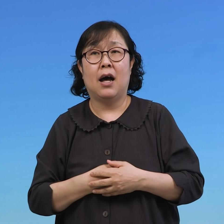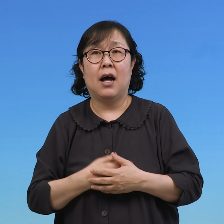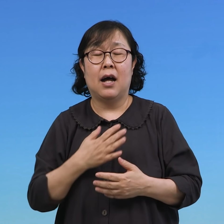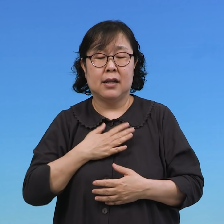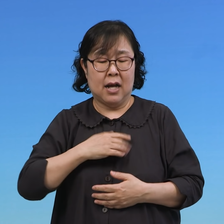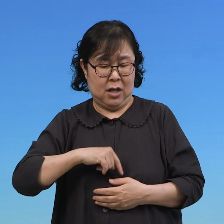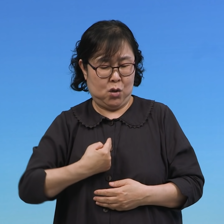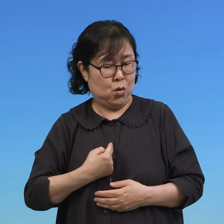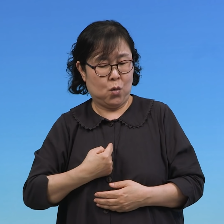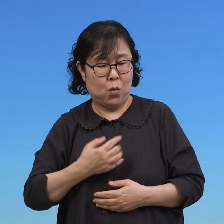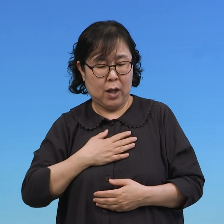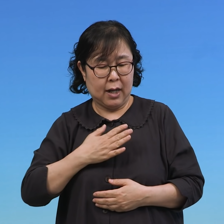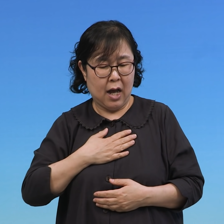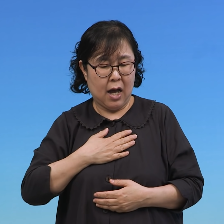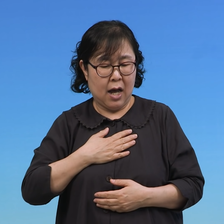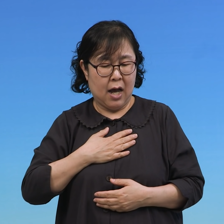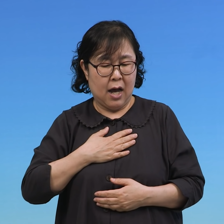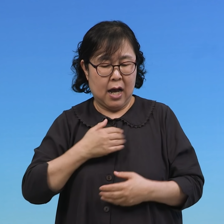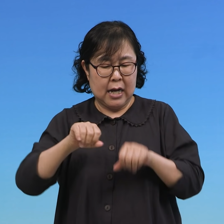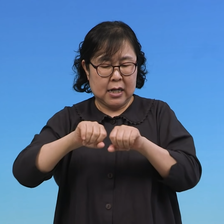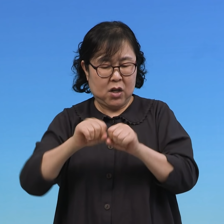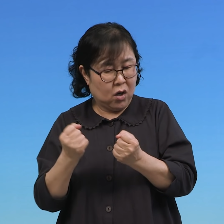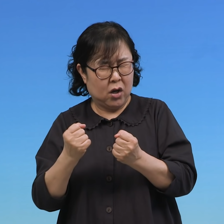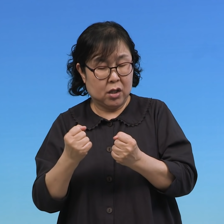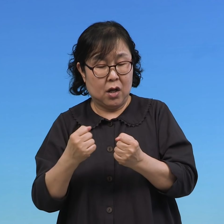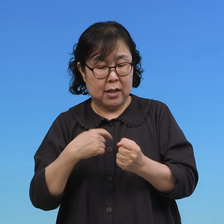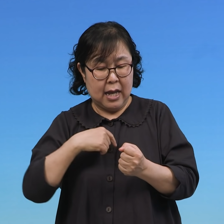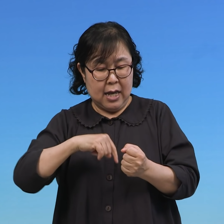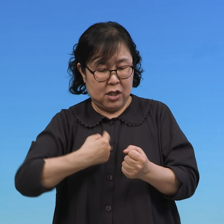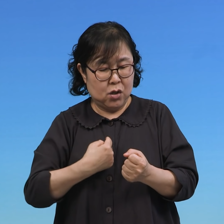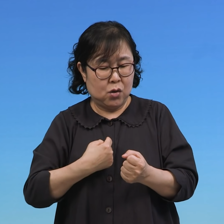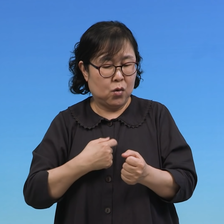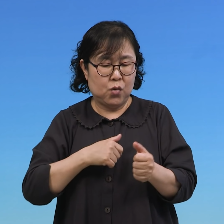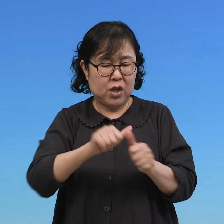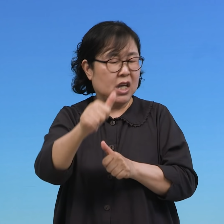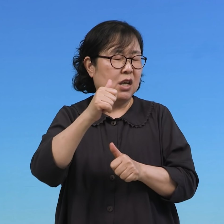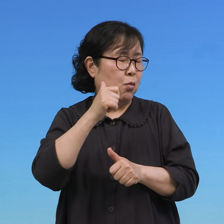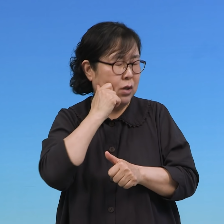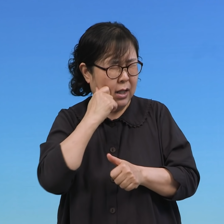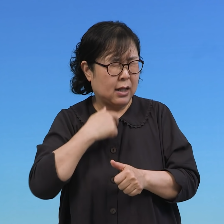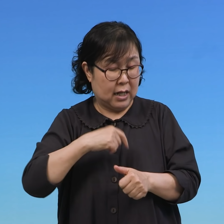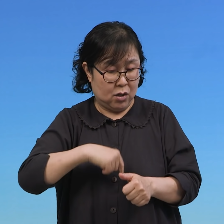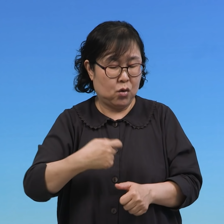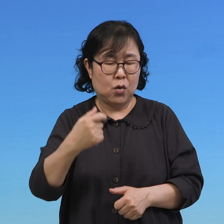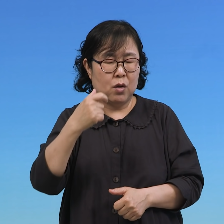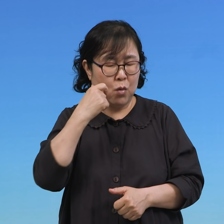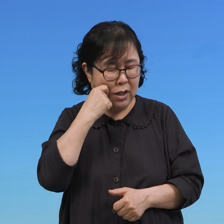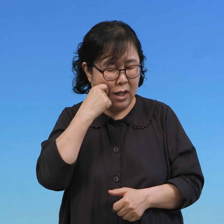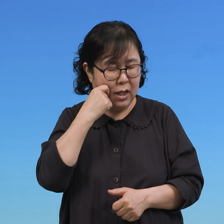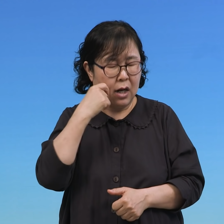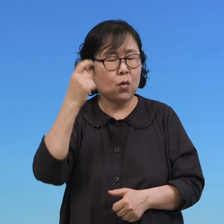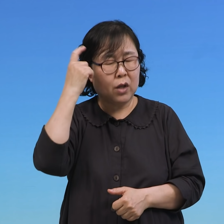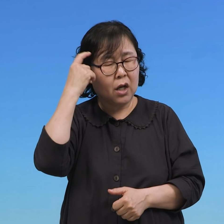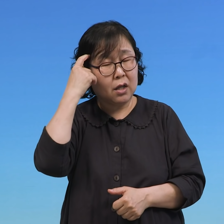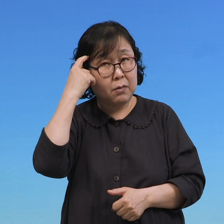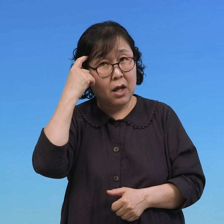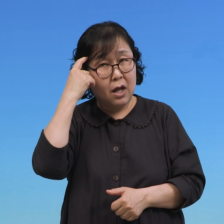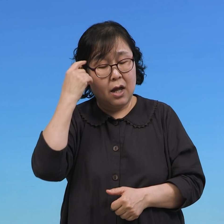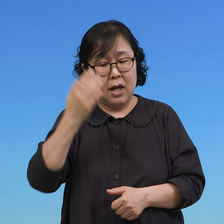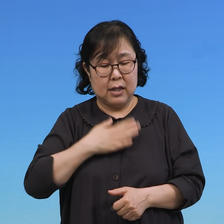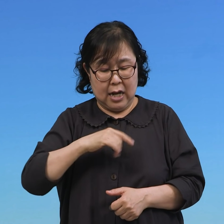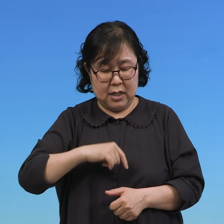정말 내 자아를 격투기처럼 해가지고 못 이긴다. 이길 수 없다.